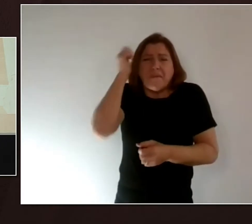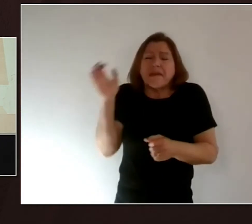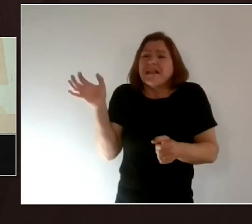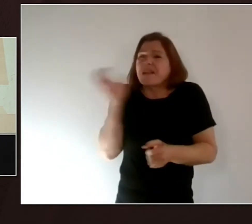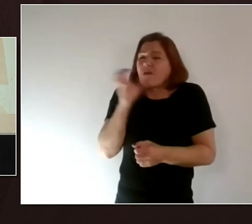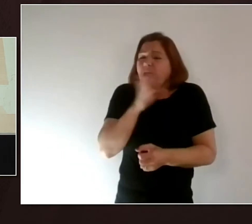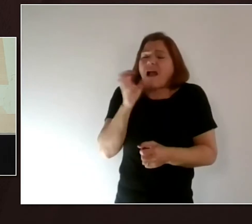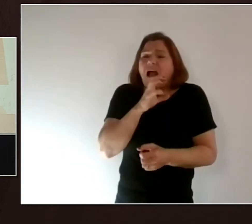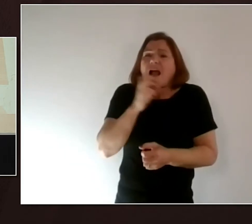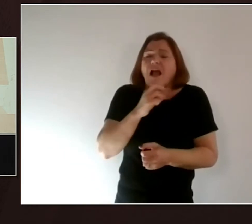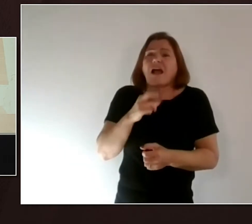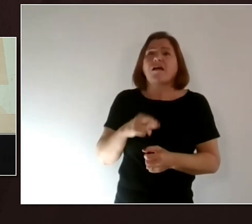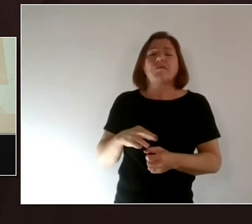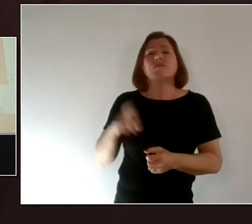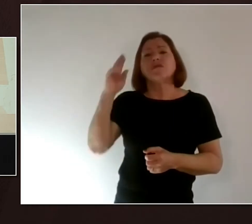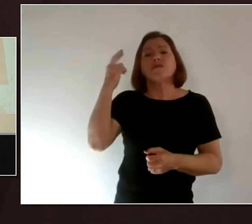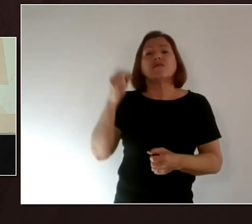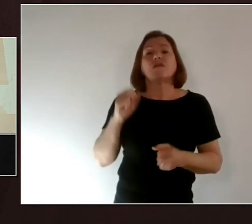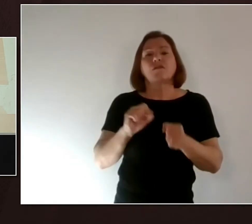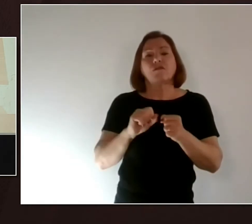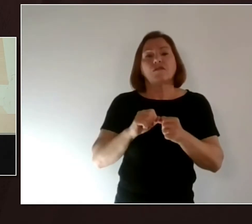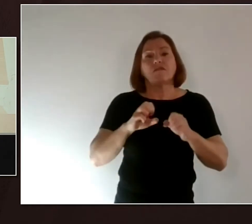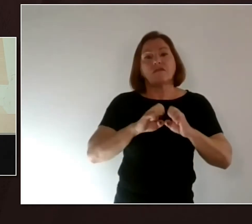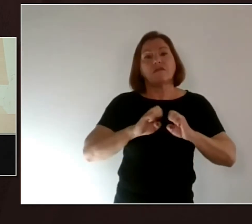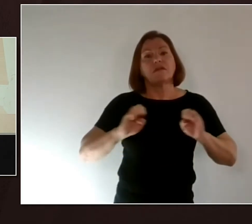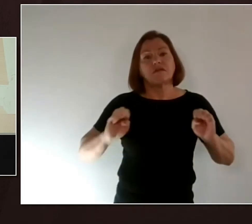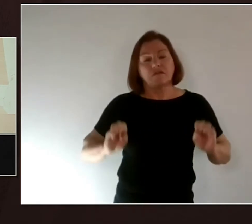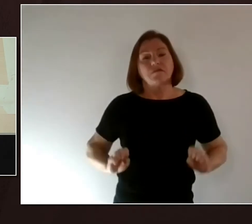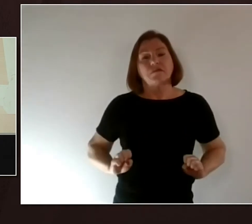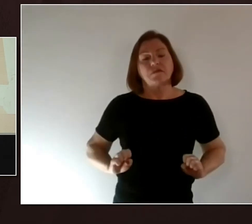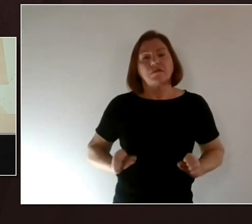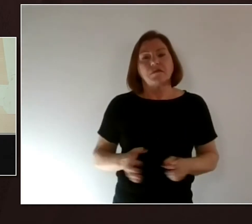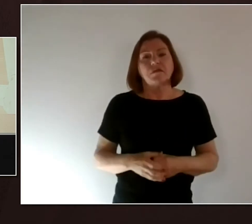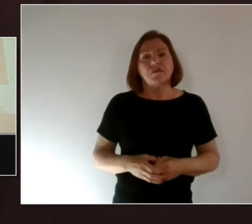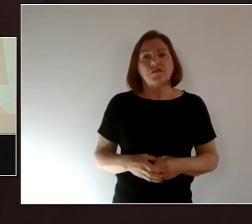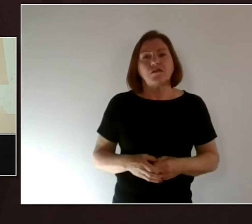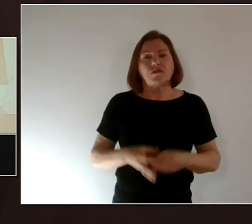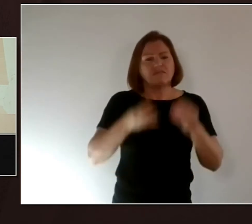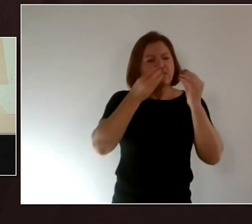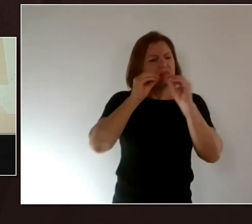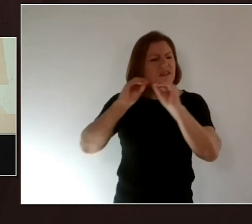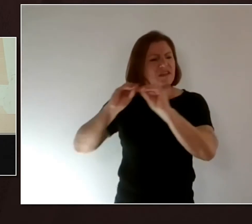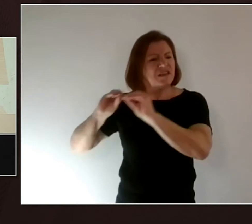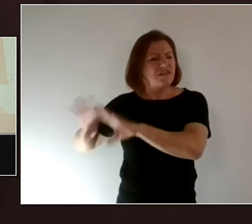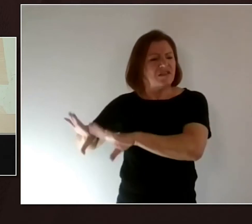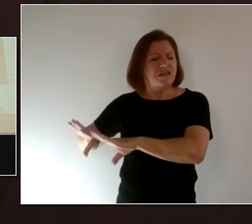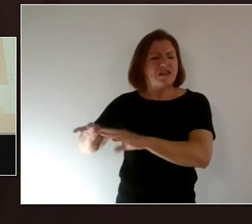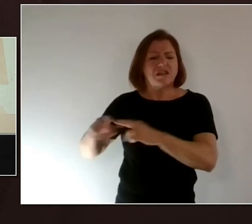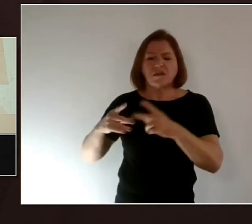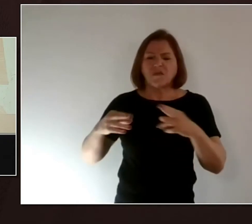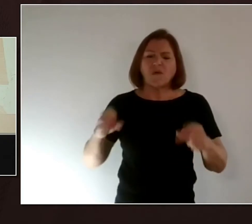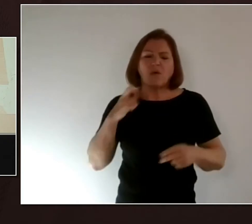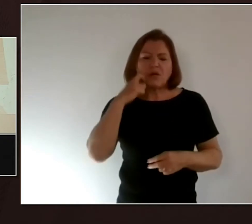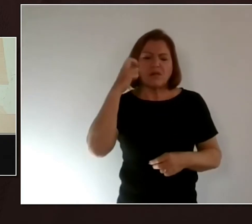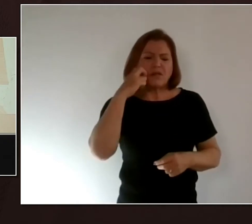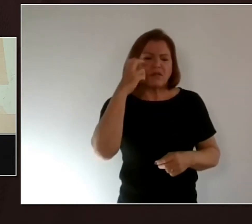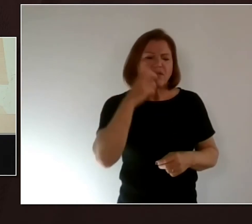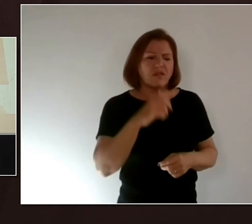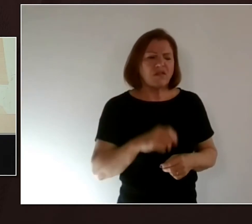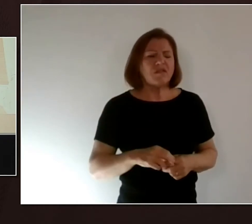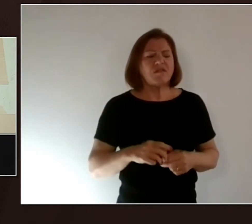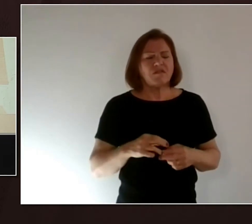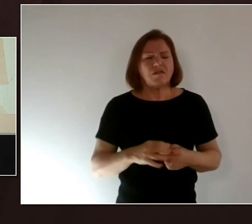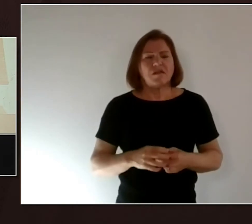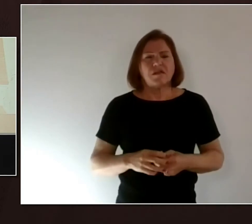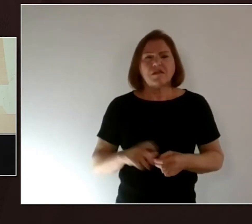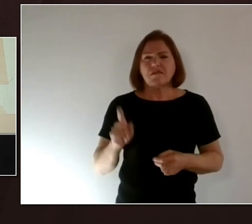do Senhor. Então, rejeitamos as coisas por vergonhosas se ocultam, não andamos com astúcia, nem